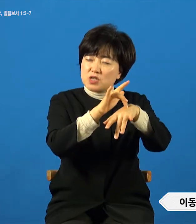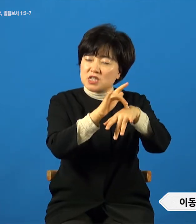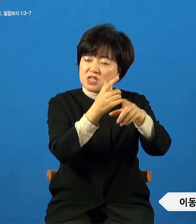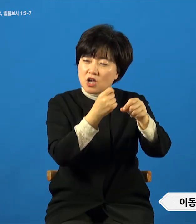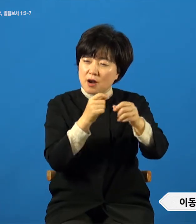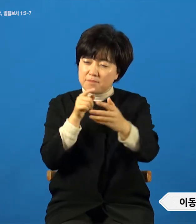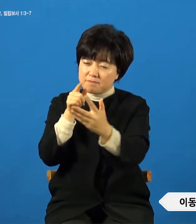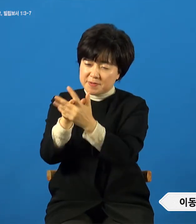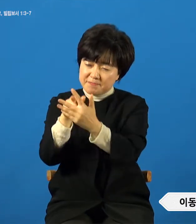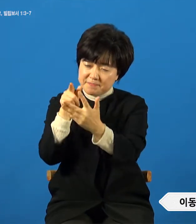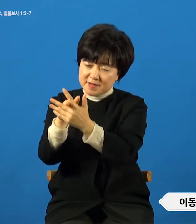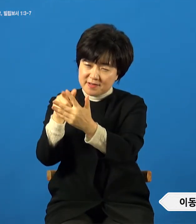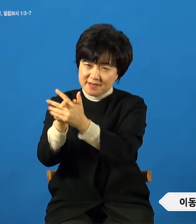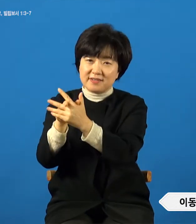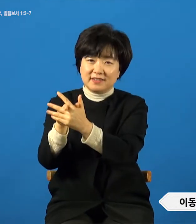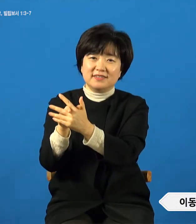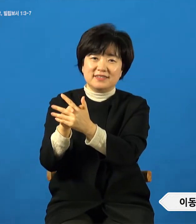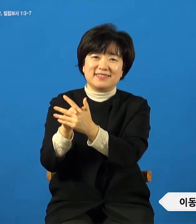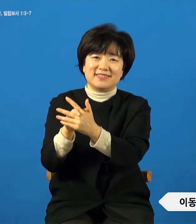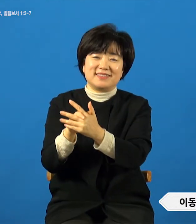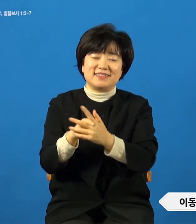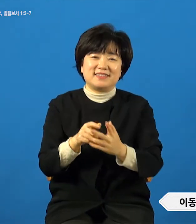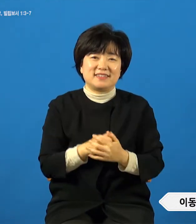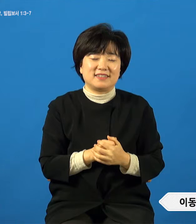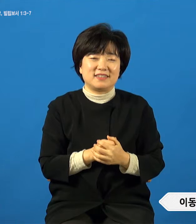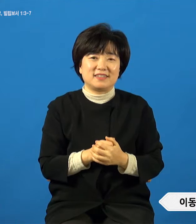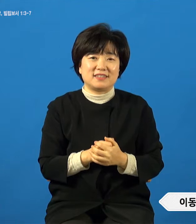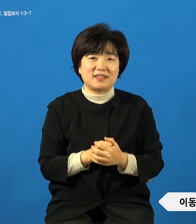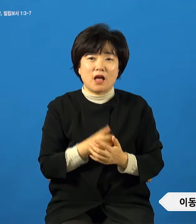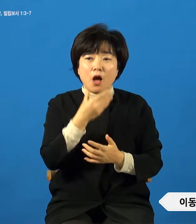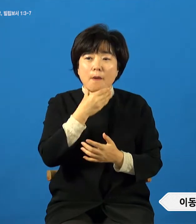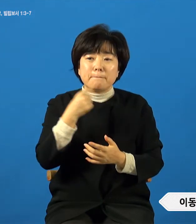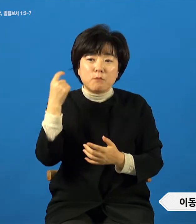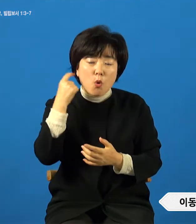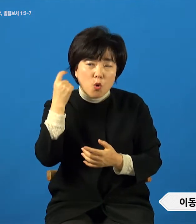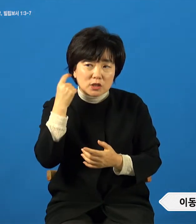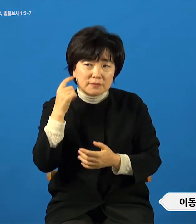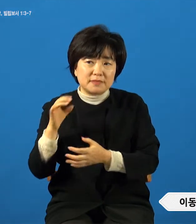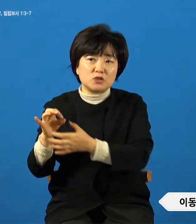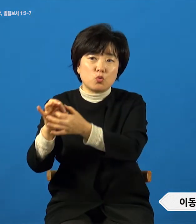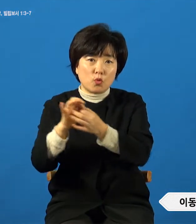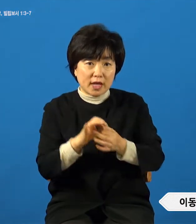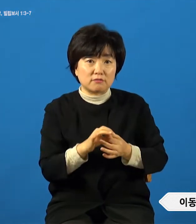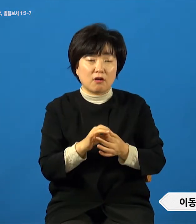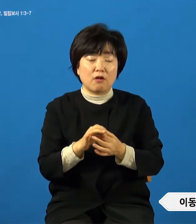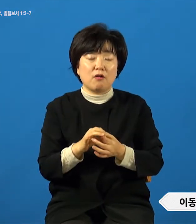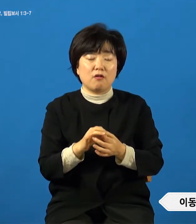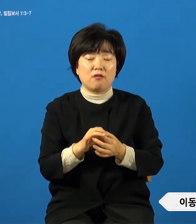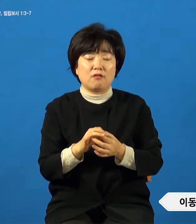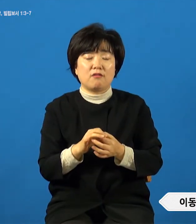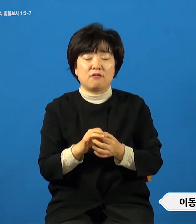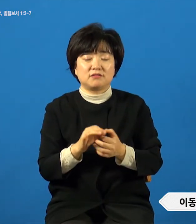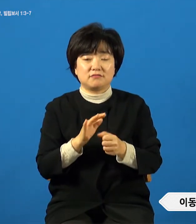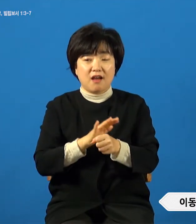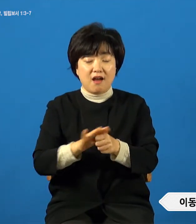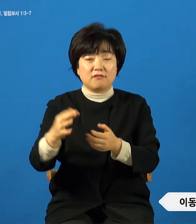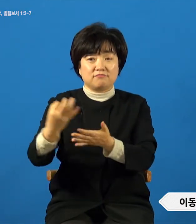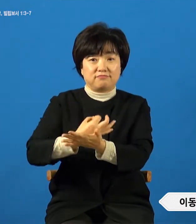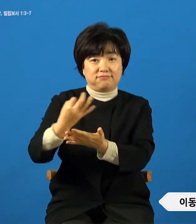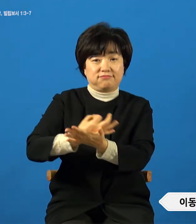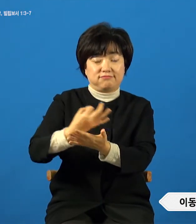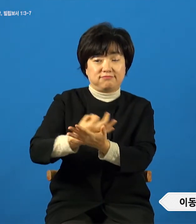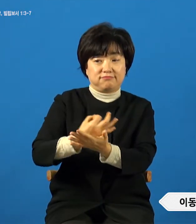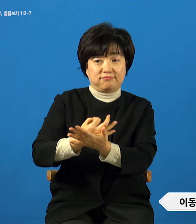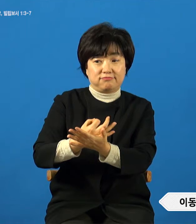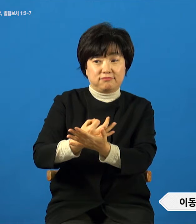알아맞추는 귀신이었을 것입니다. 네. 그 도움을 통해서 돈을 많이 벌고 있었는데 바울이 그에게 복음을 전하자 예수 믿고 더